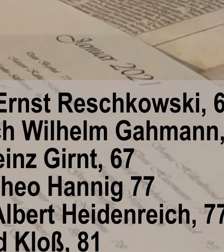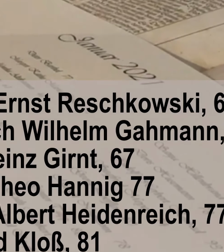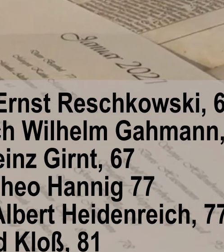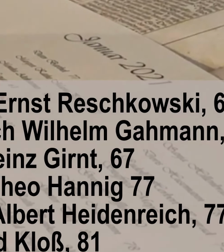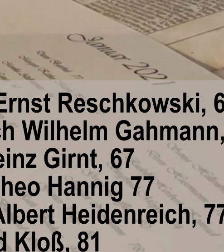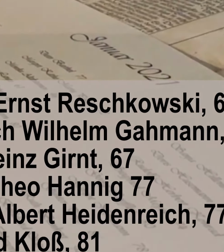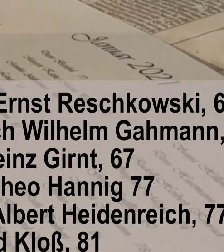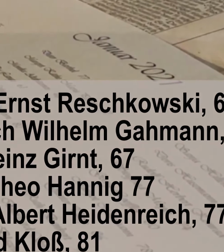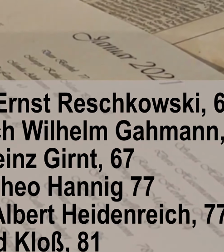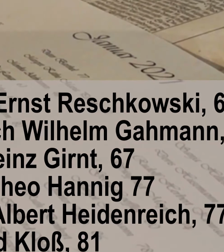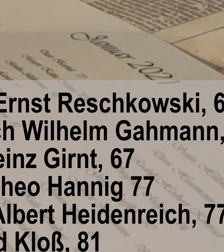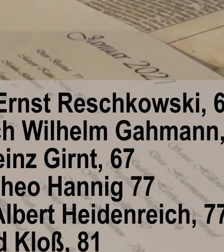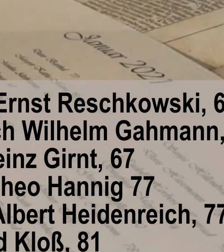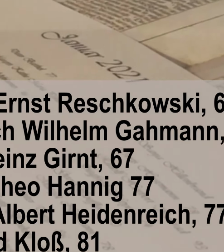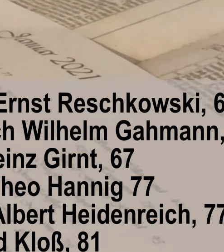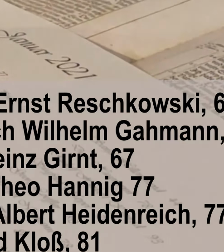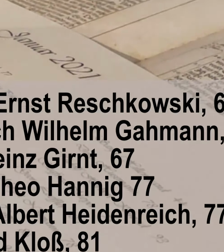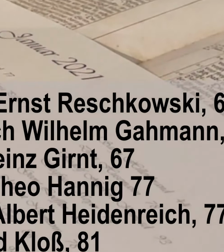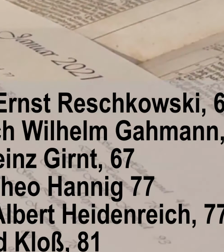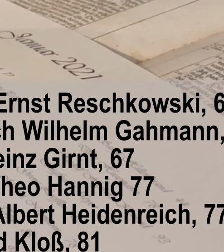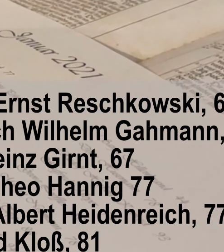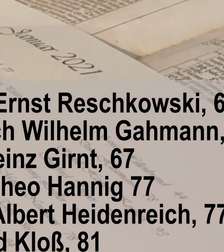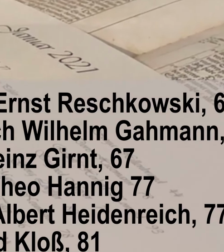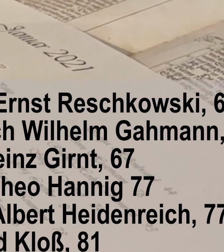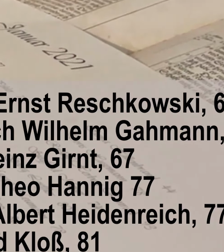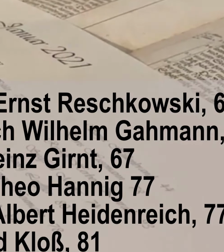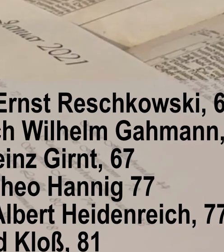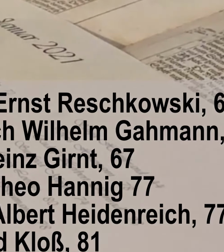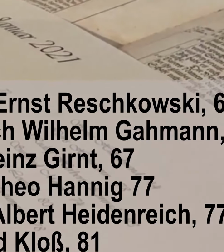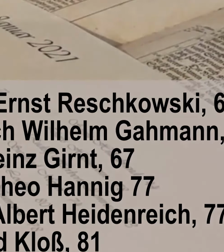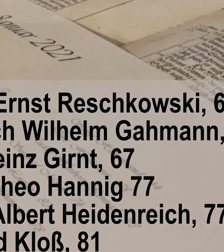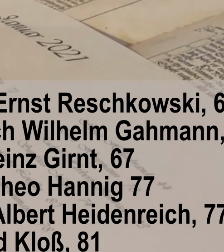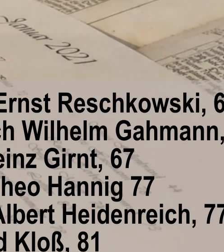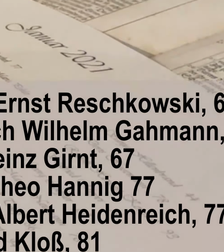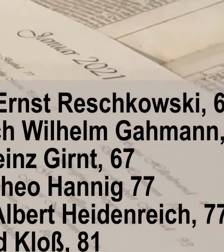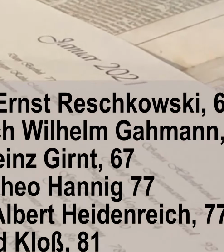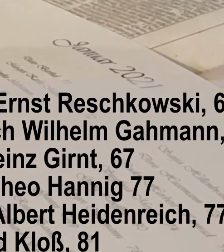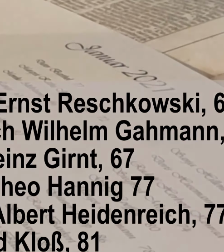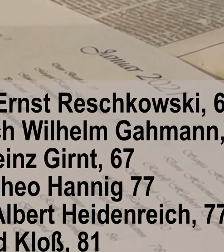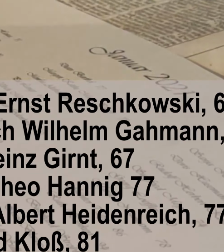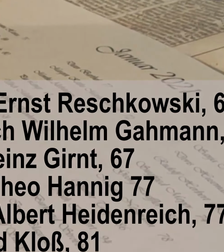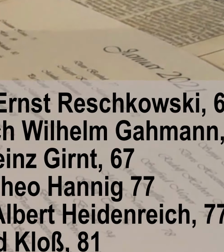Rudolf Herbert Konrad, 93 Jahre.